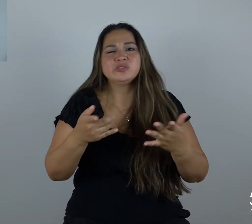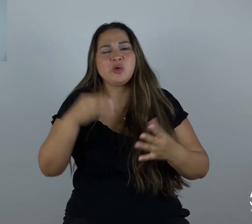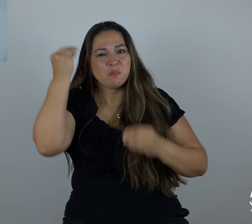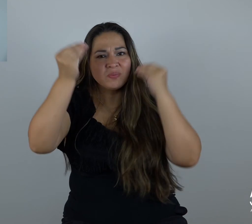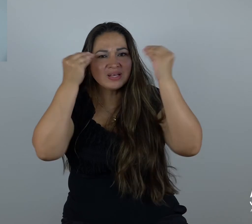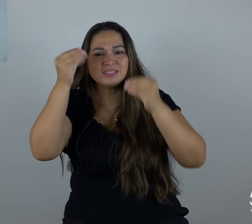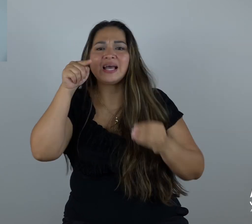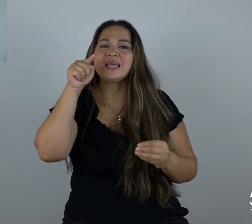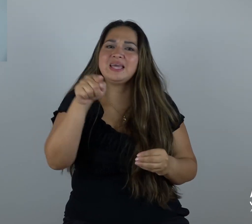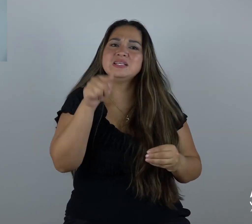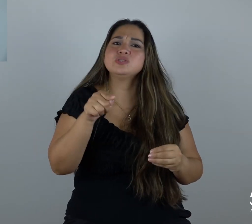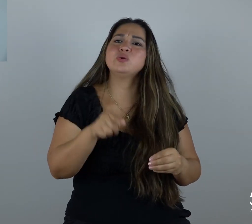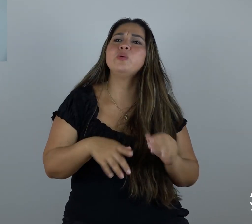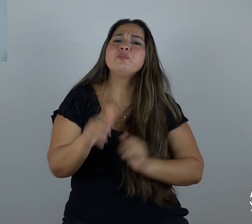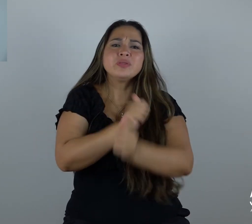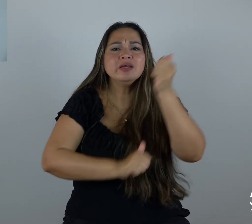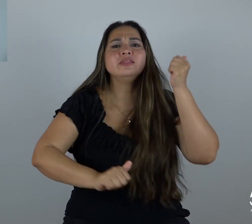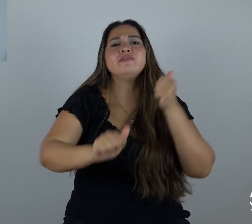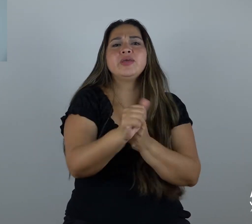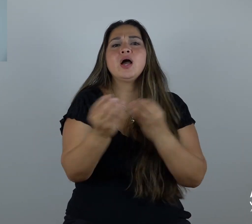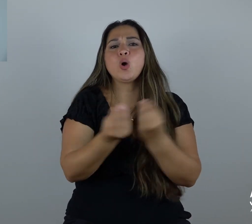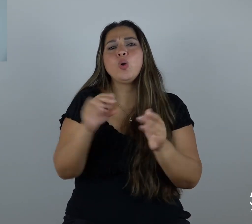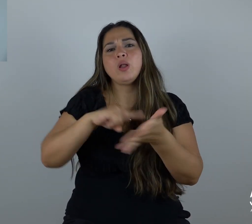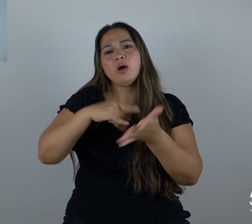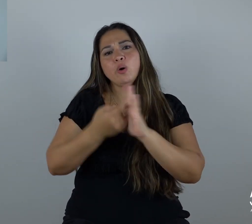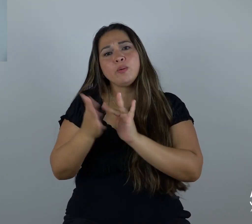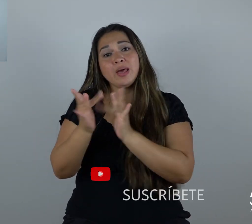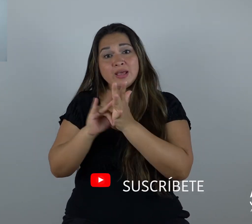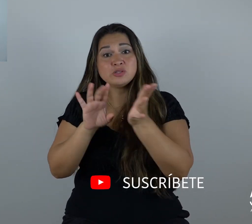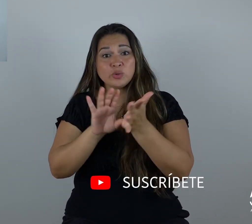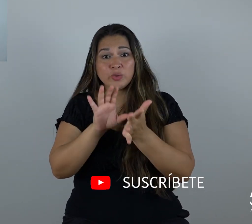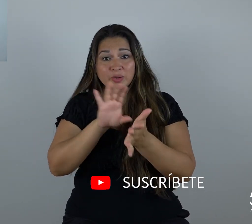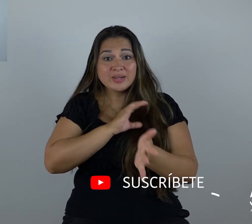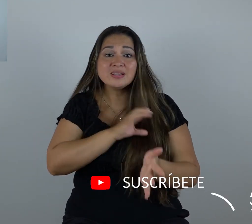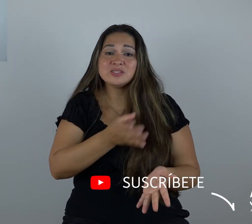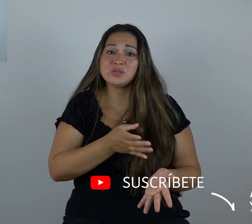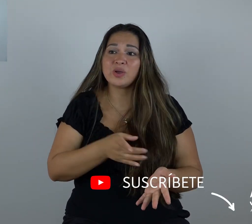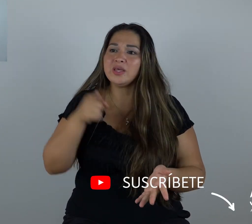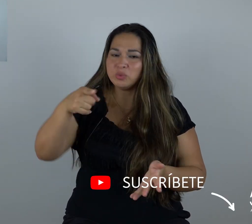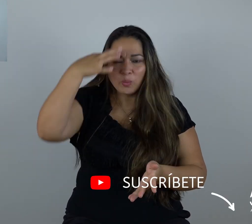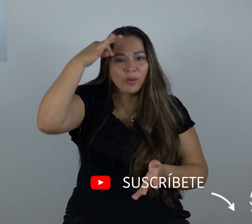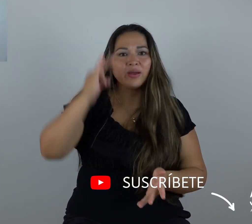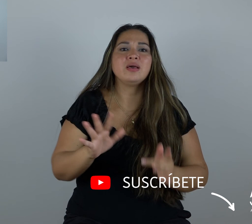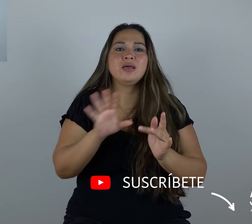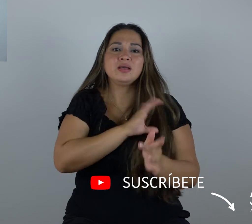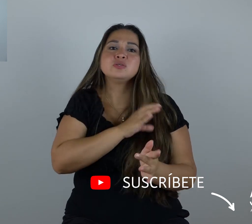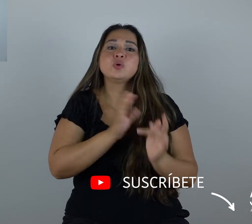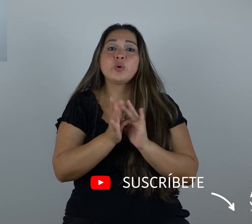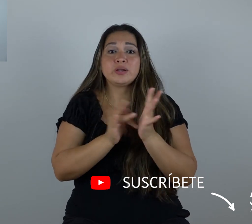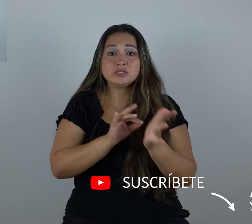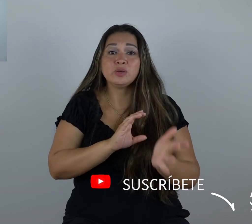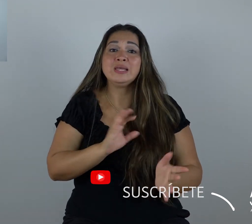Cristo Jesús en la cruz del Calvario y que además te ha conectado, estás